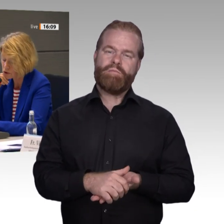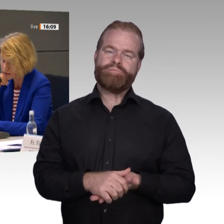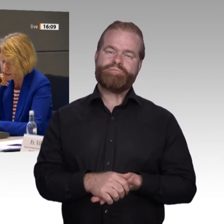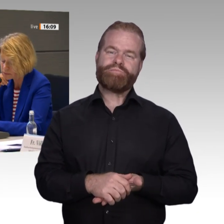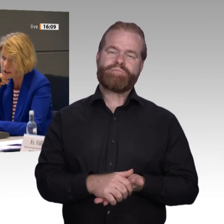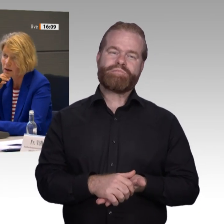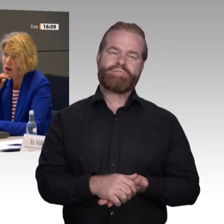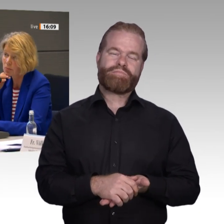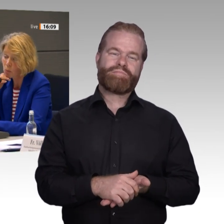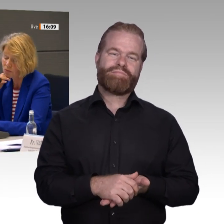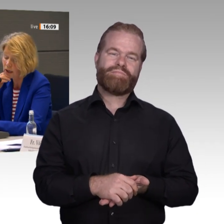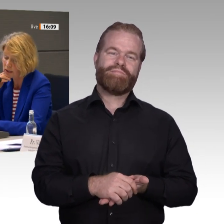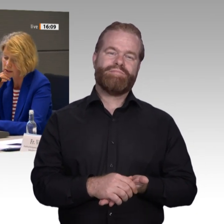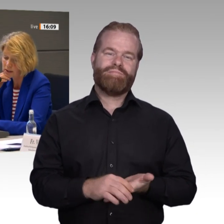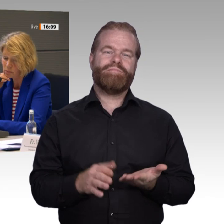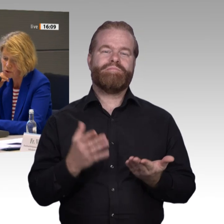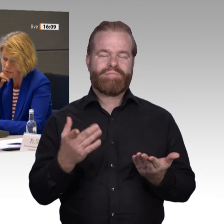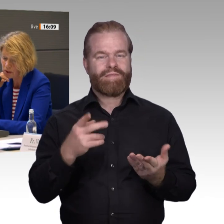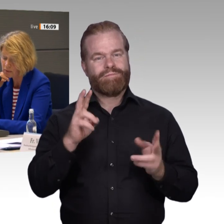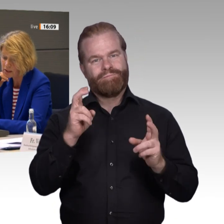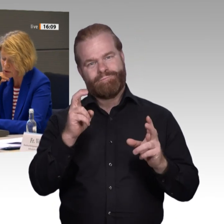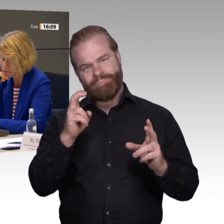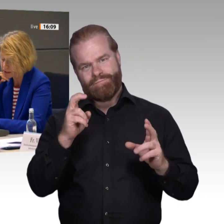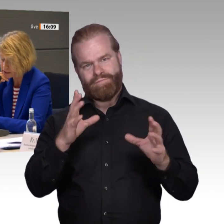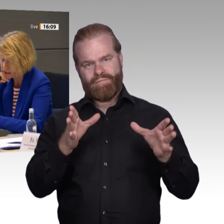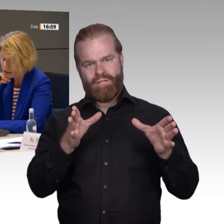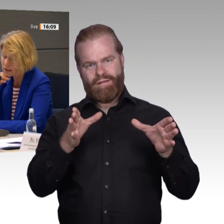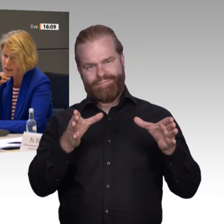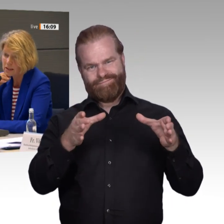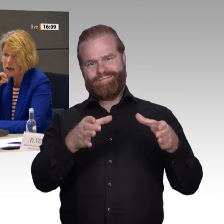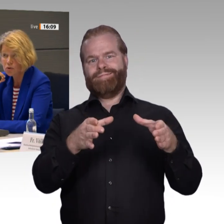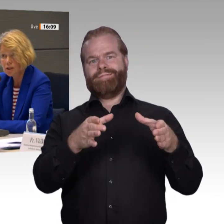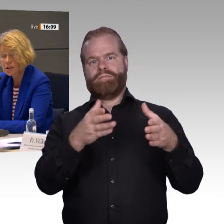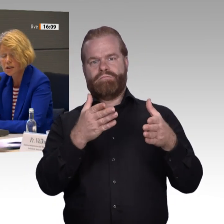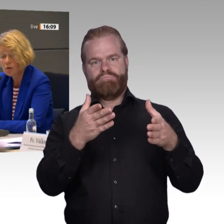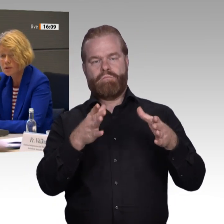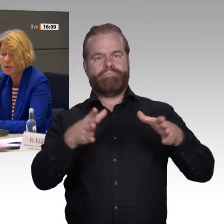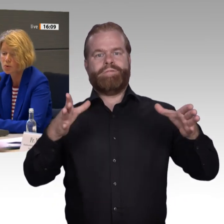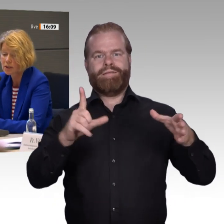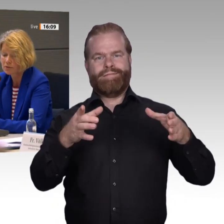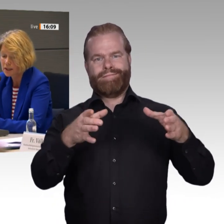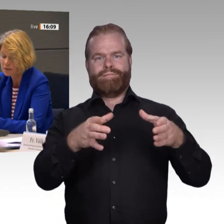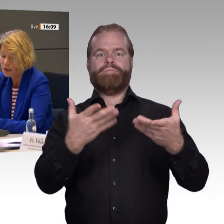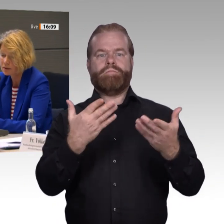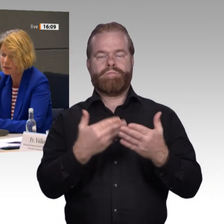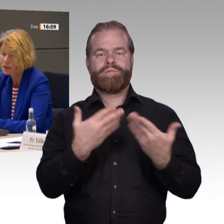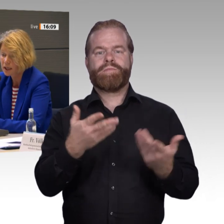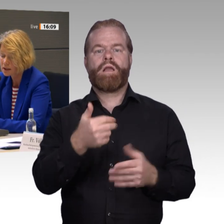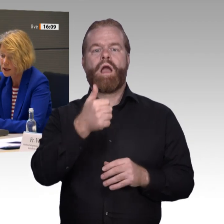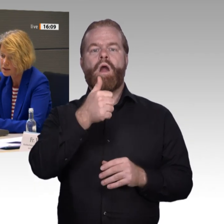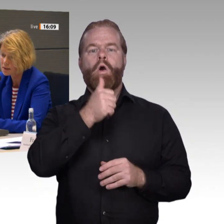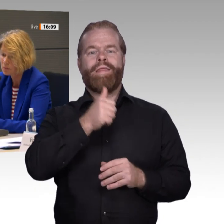Ausführungen, die schon kamen, auch im Umfang ist das Budget für Arbeit so erfasst, dass es ausschließlich Ausbildungen erfasst